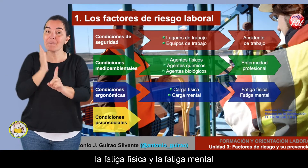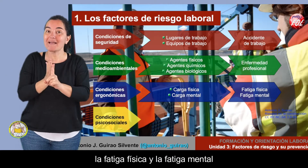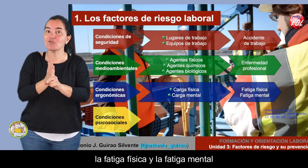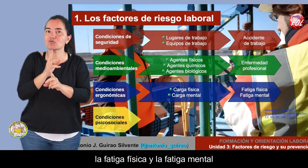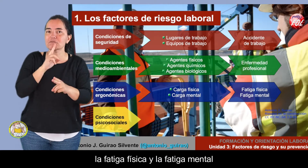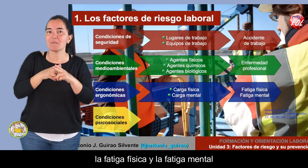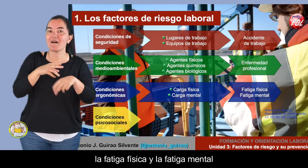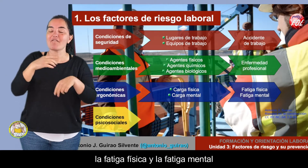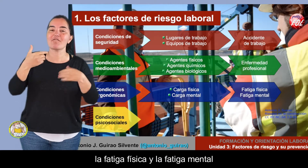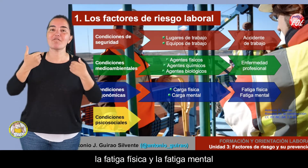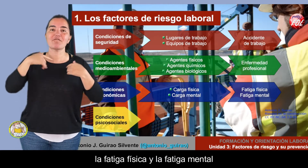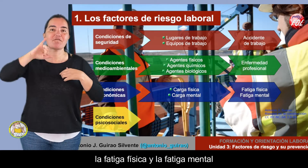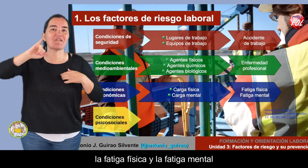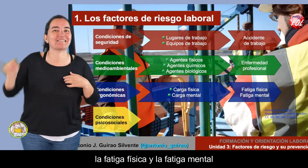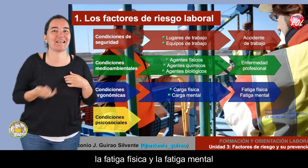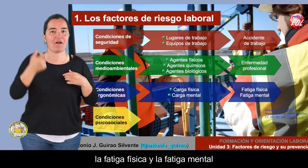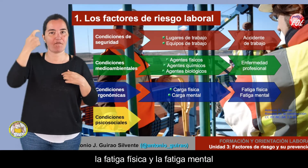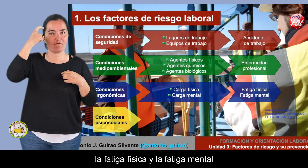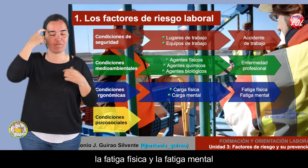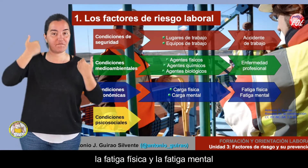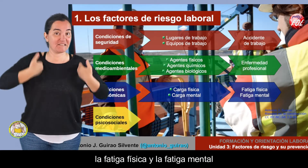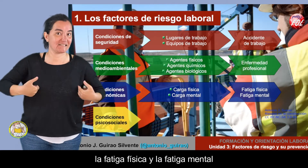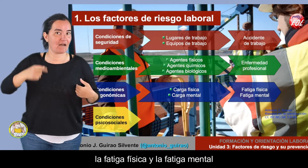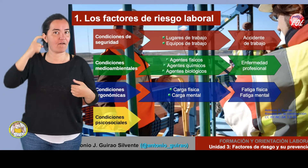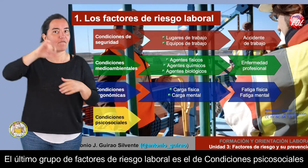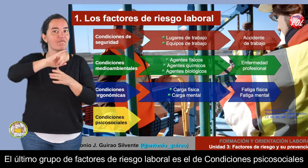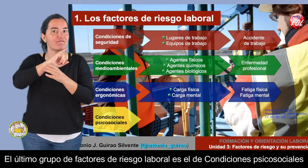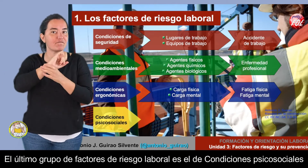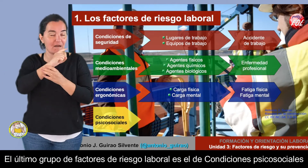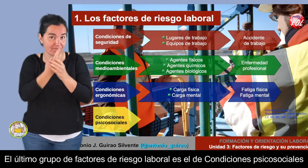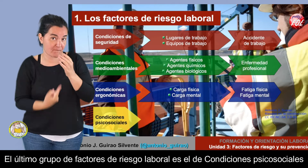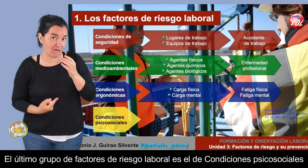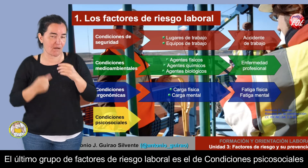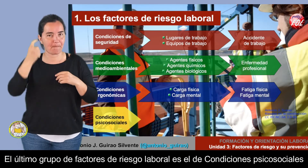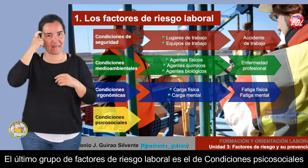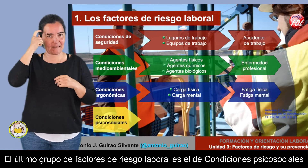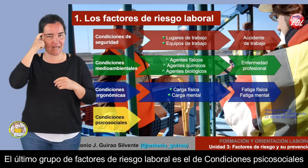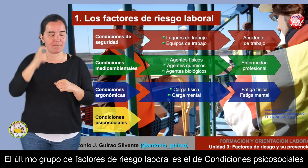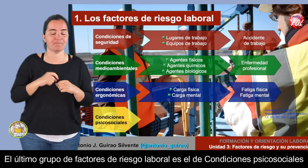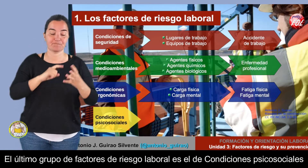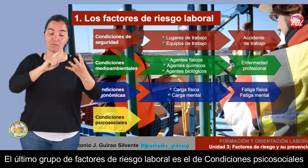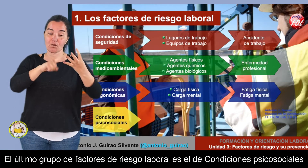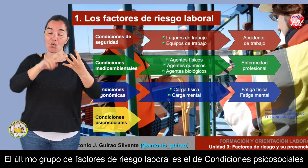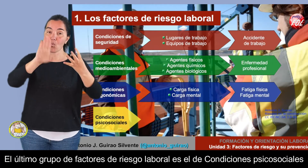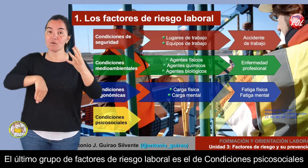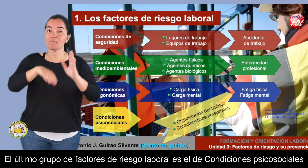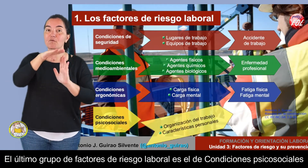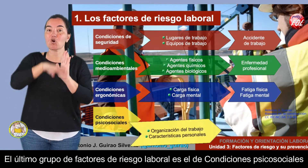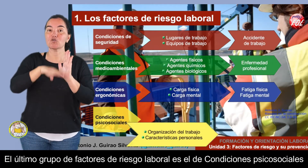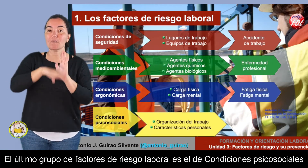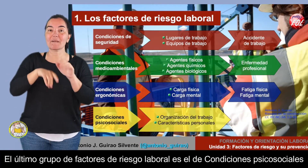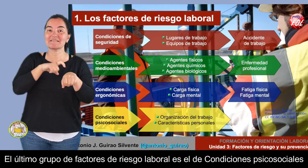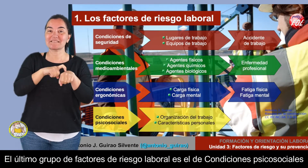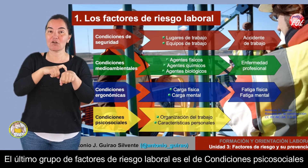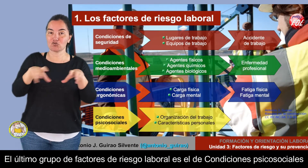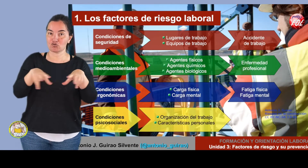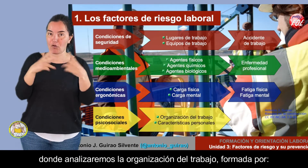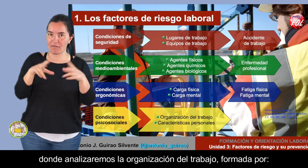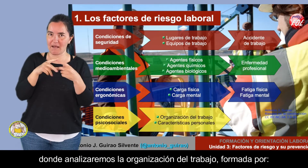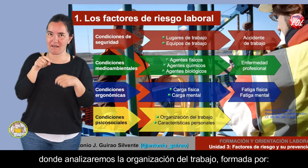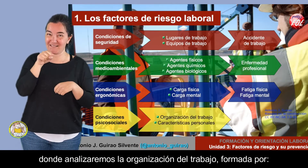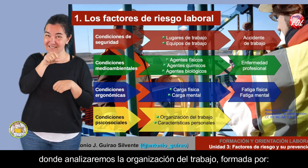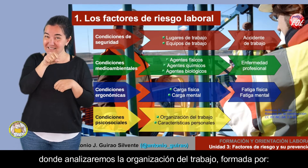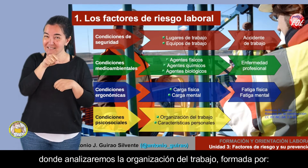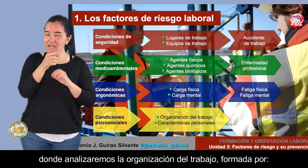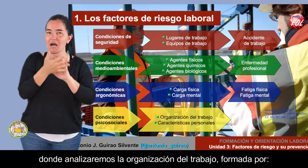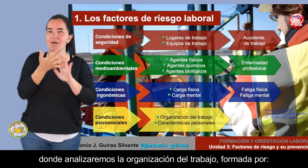daño la fatiga física y la fatiga mental. El último grupo de factores de riesgo laboral es el de condiciones psicosociales,